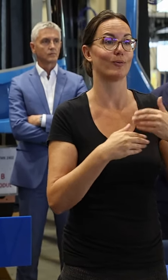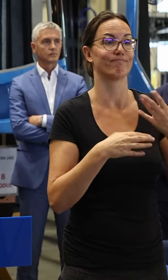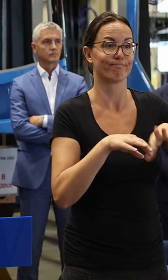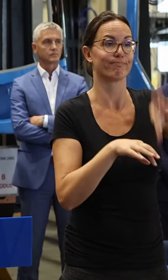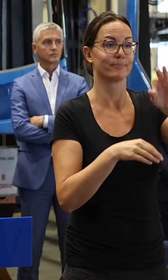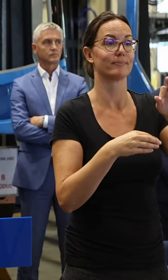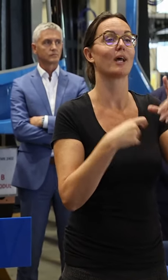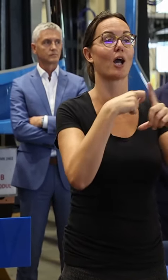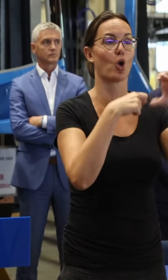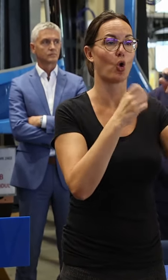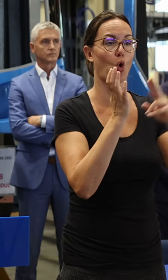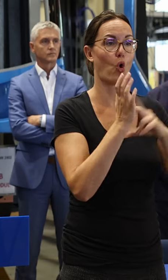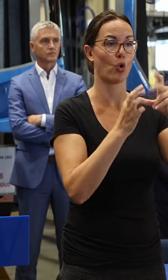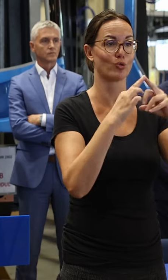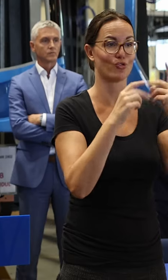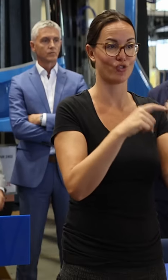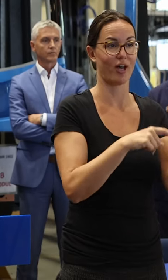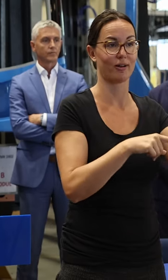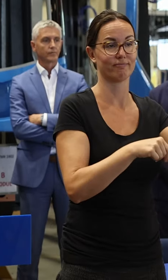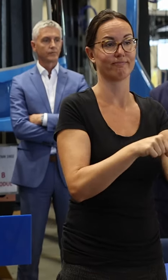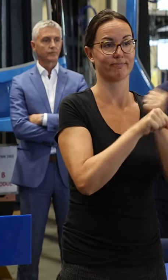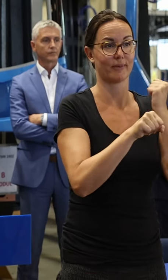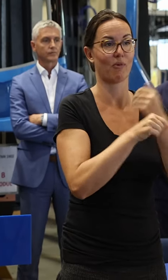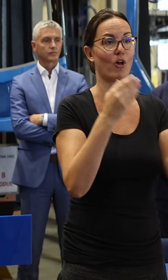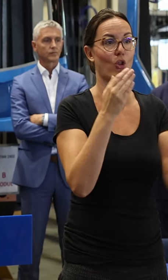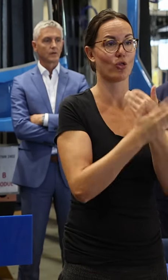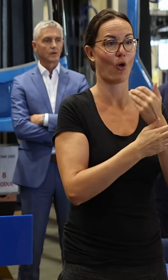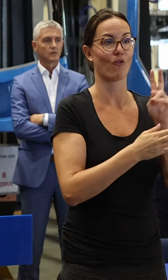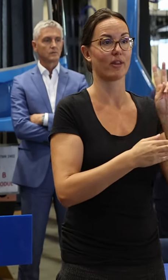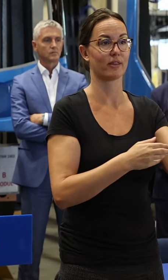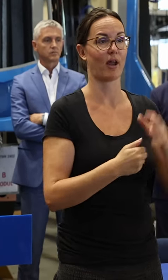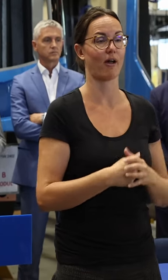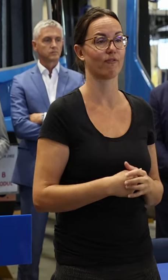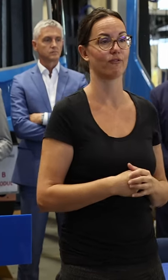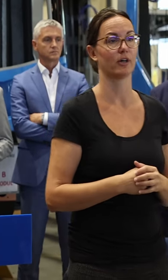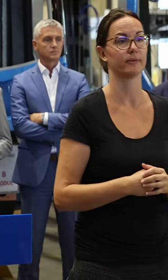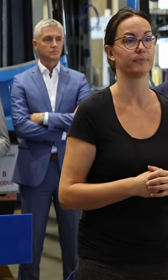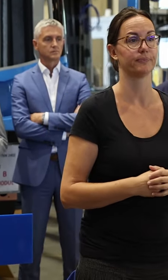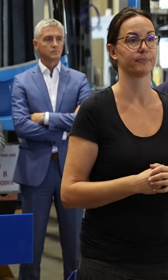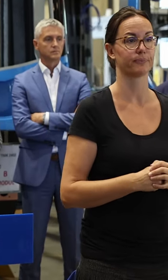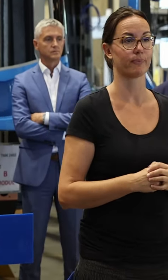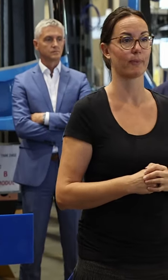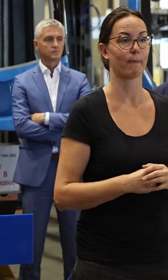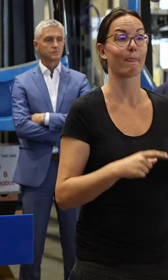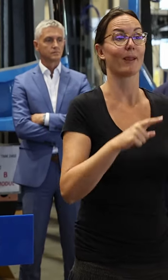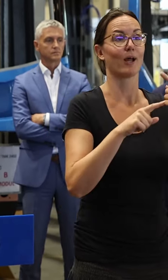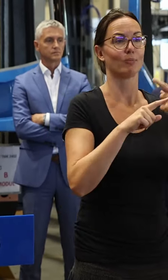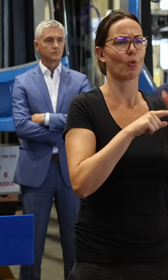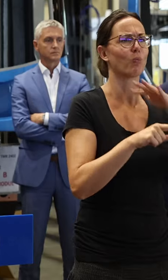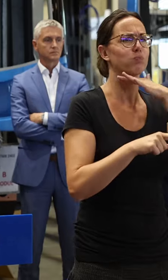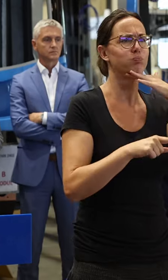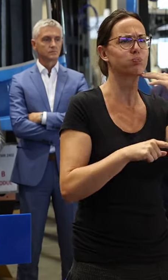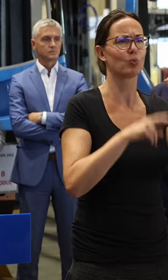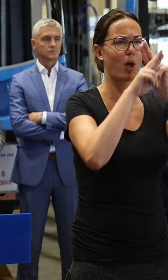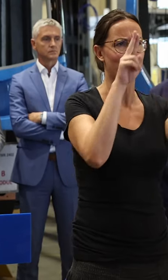povjerili proizvodnju daljnjih 20 tramvaja za grad Zagreb, što je rezultat sudjelovanja u postupku,